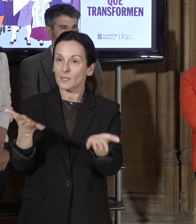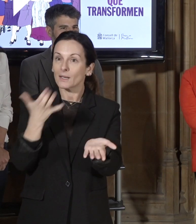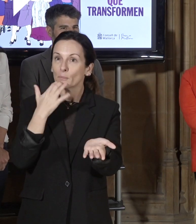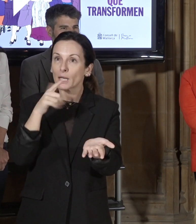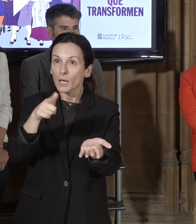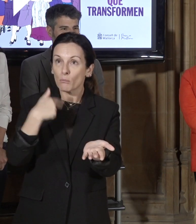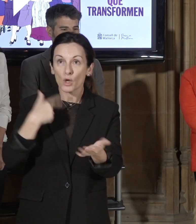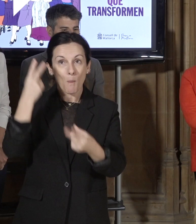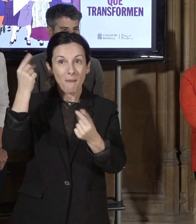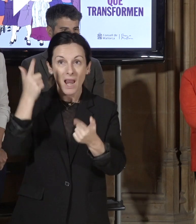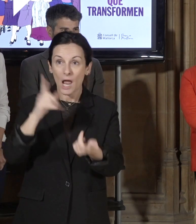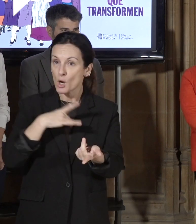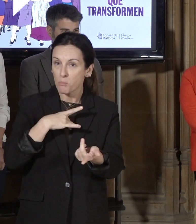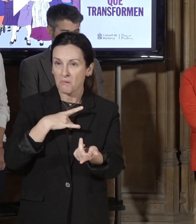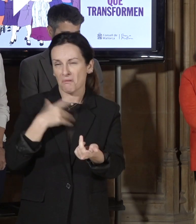meva revolució».